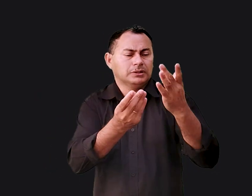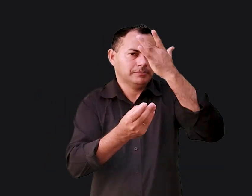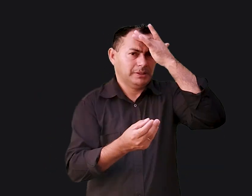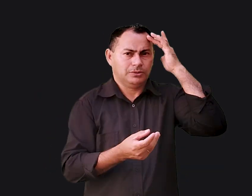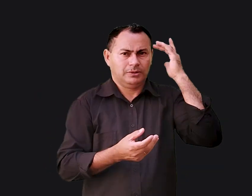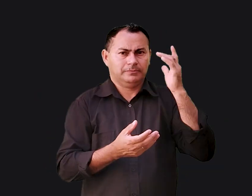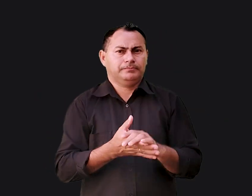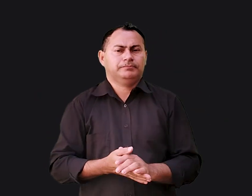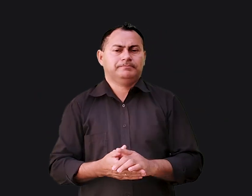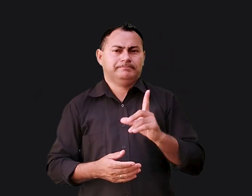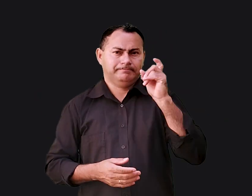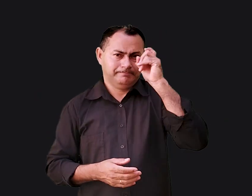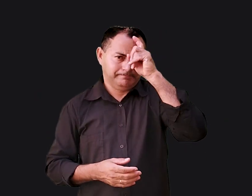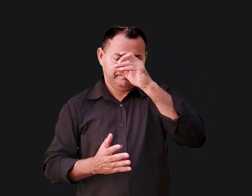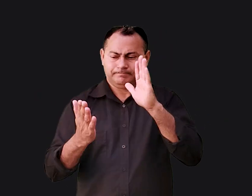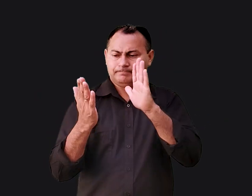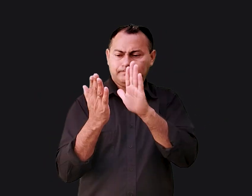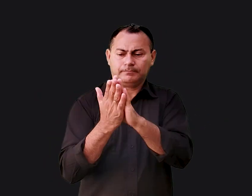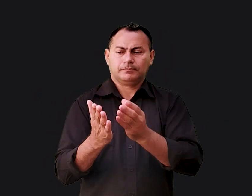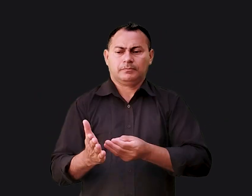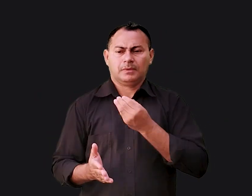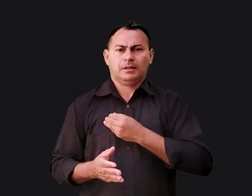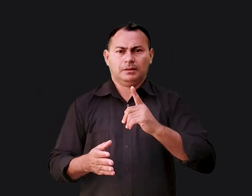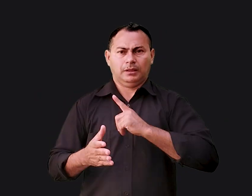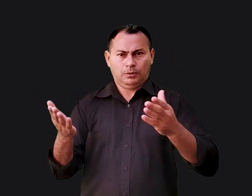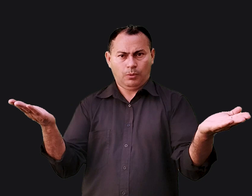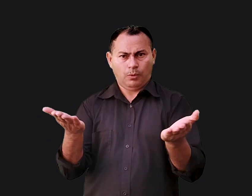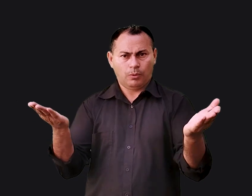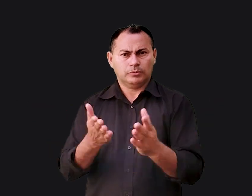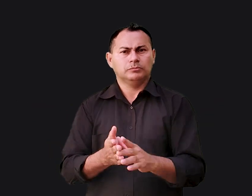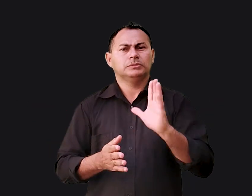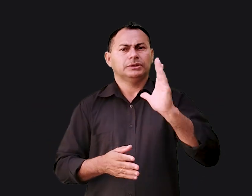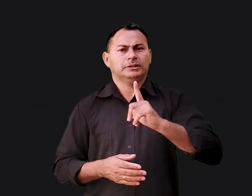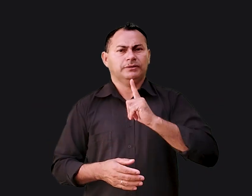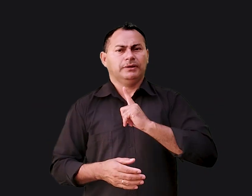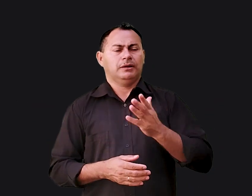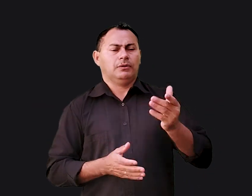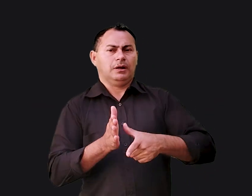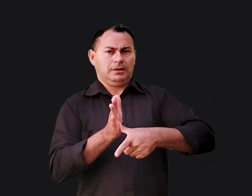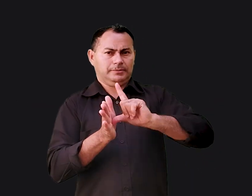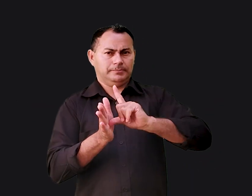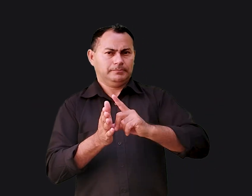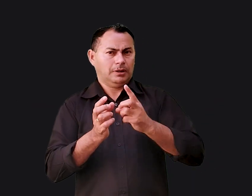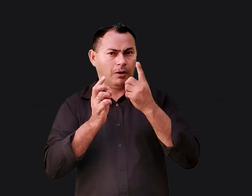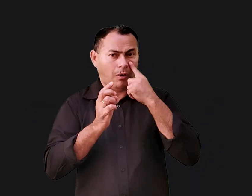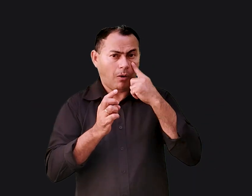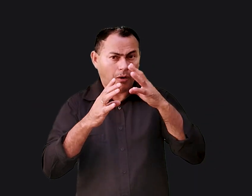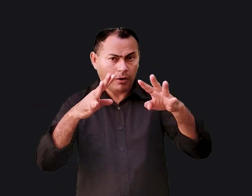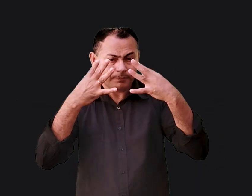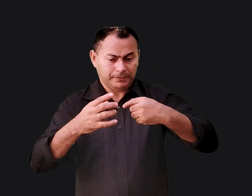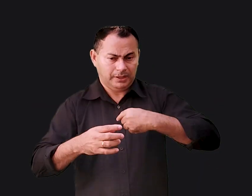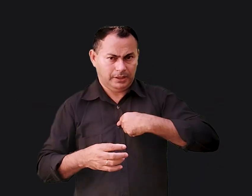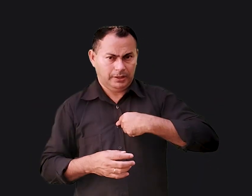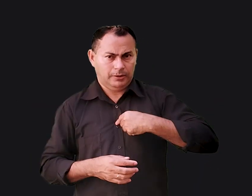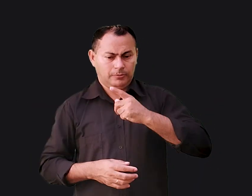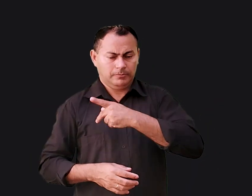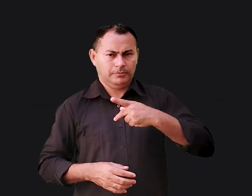muitas pessoas é doloroso encarar a vida que tem hoje e a que já tiveram antes. Preste atenção no que eu, pastor